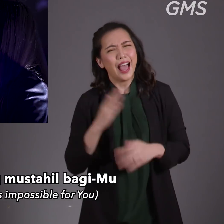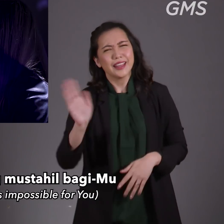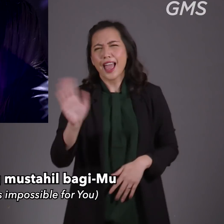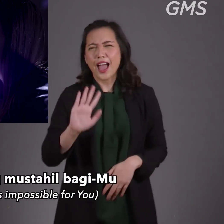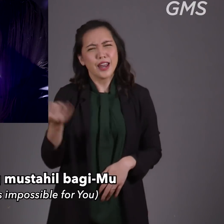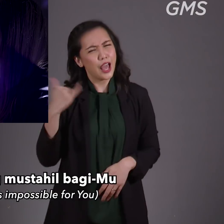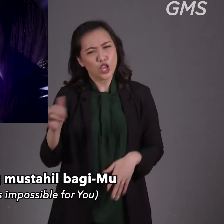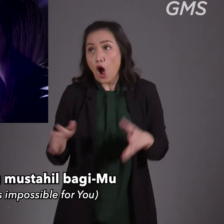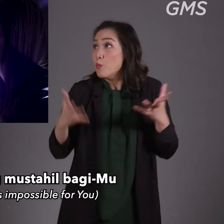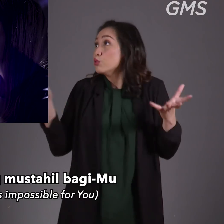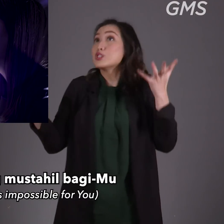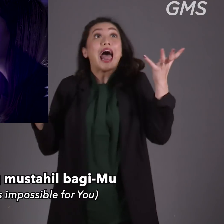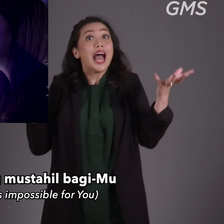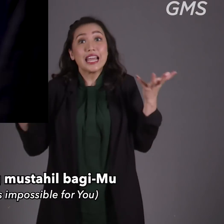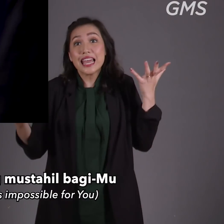Tiada yang